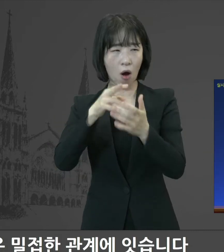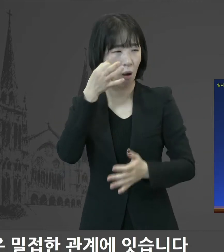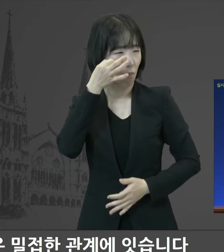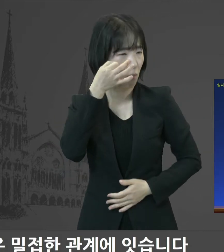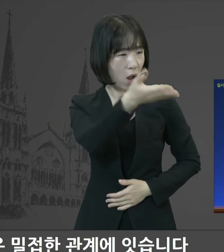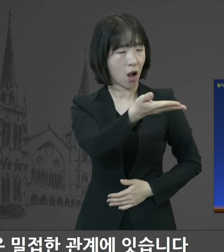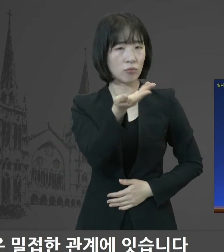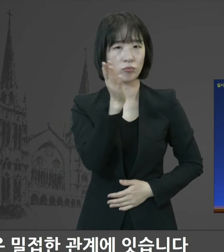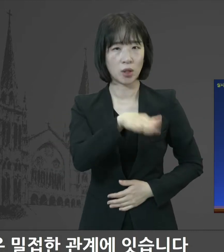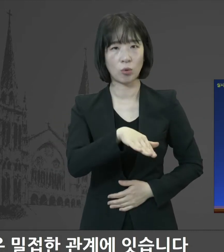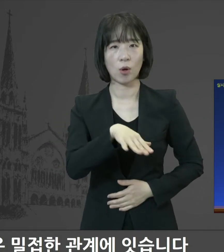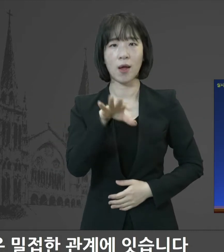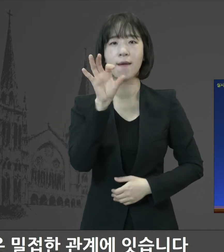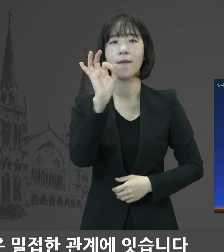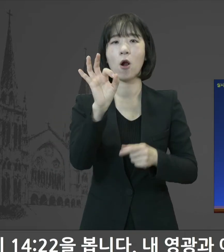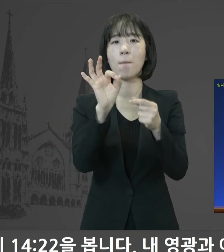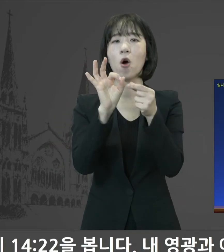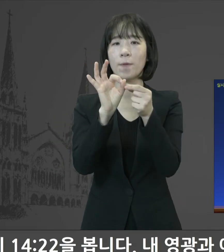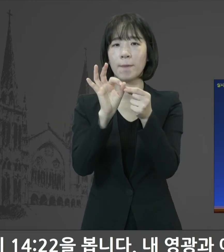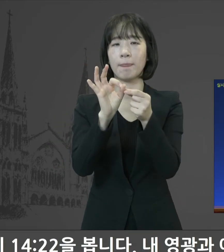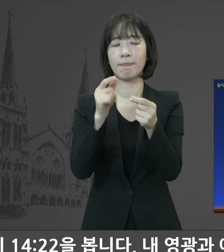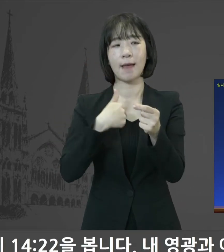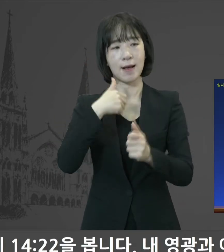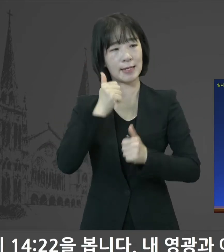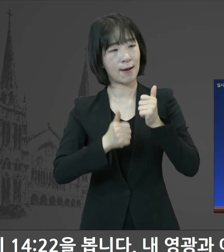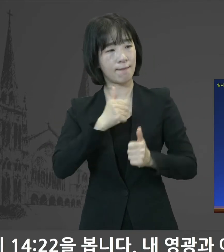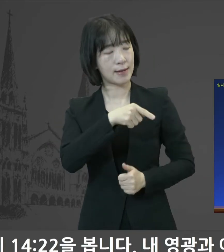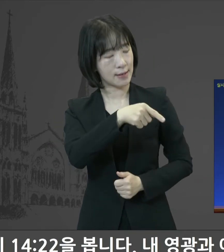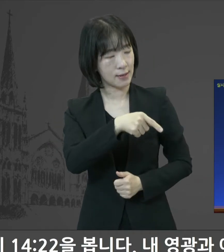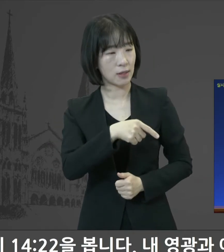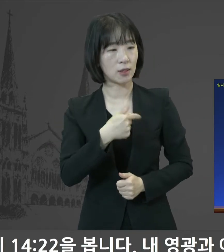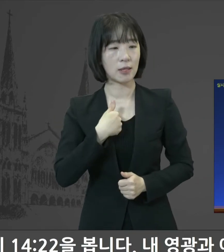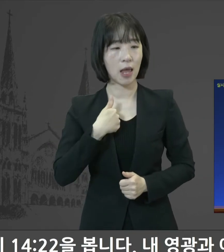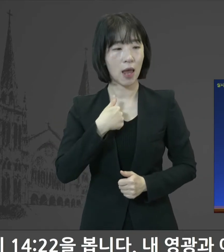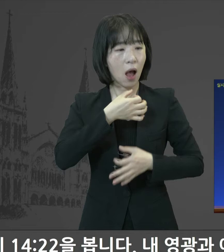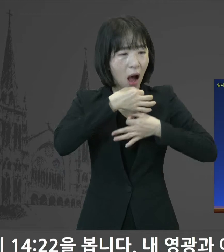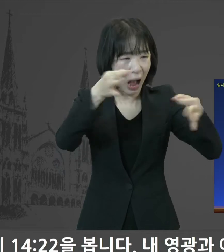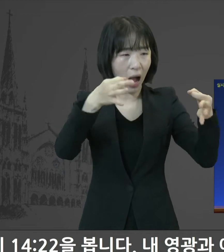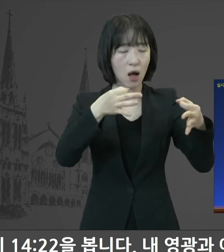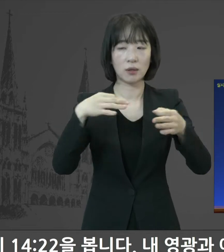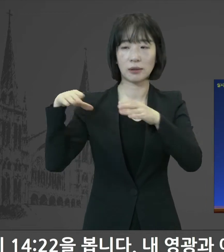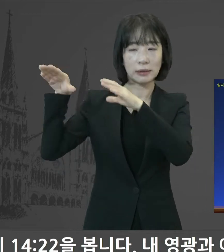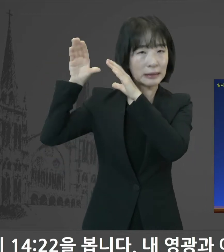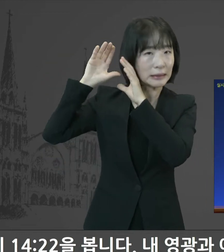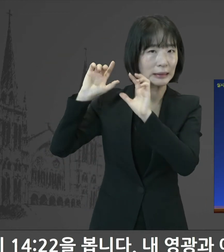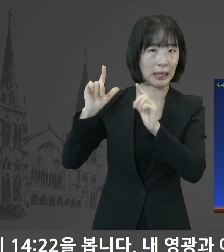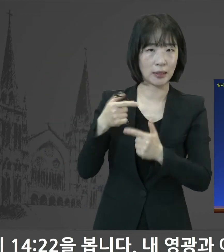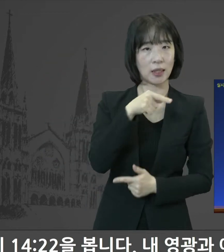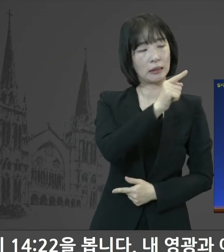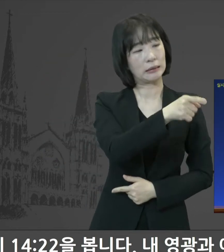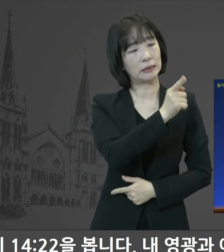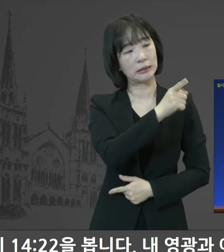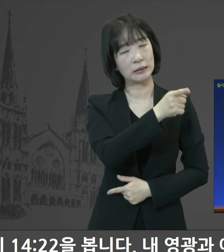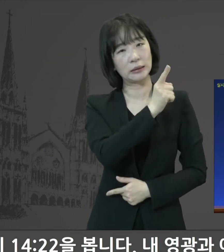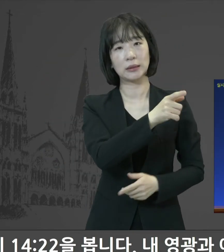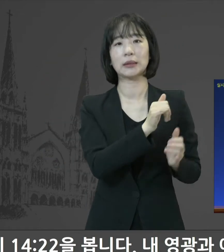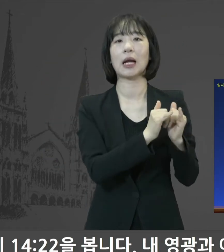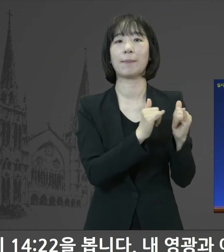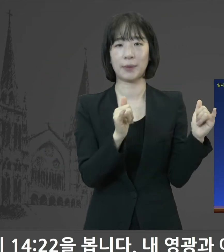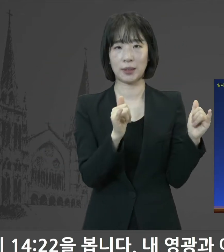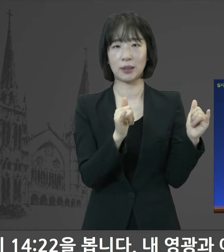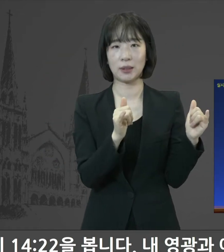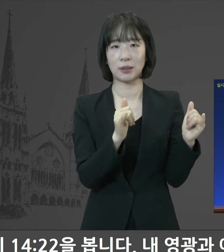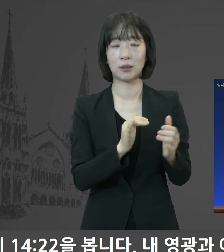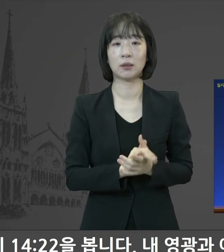몇 번이나 10번이나 나를 시험하고 내 목소리를 청종하지 아니한 그 사람들은,